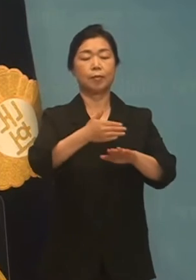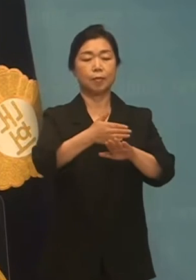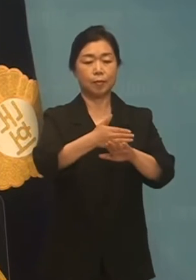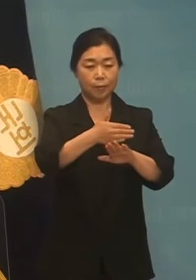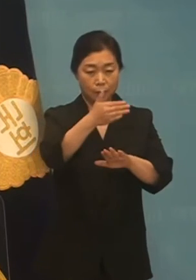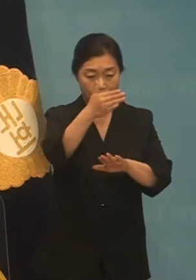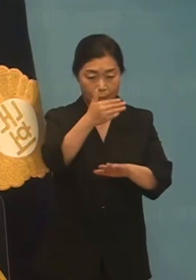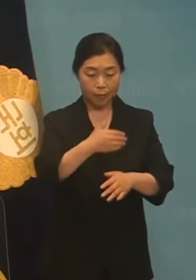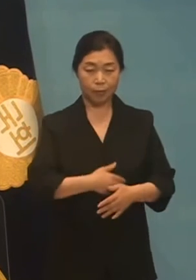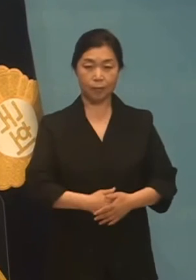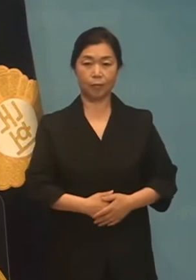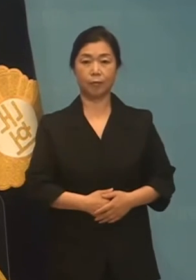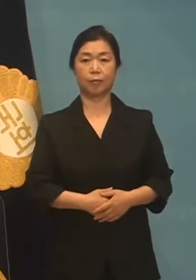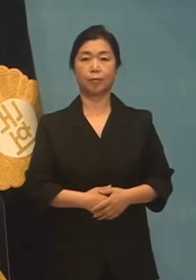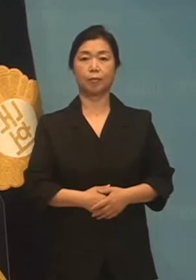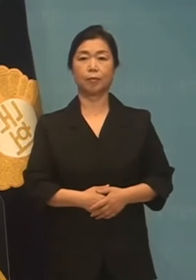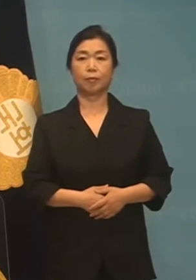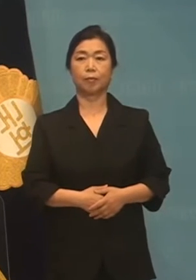감사합니다.